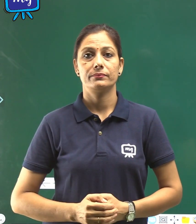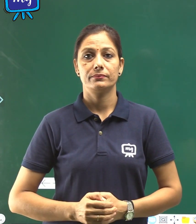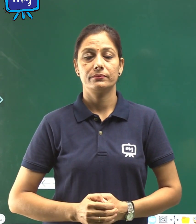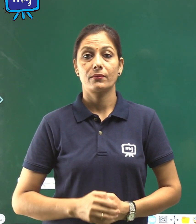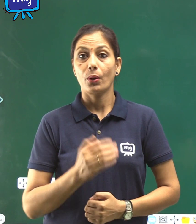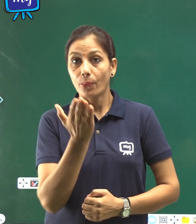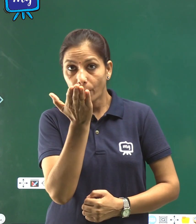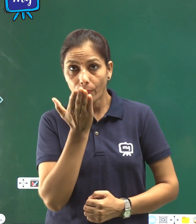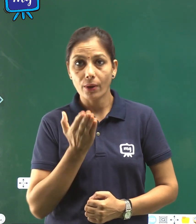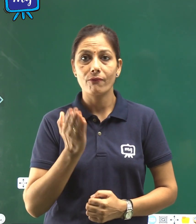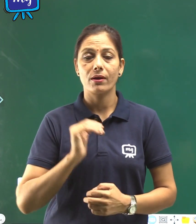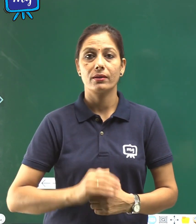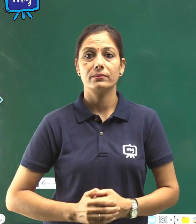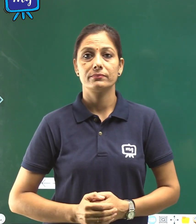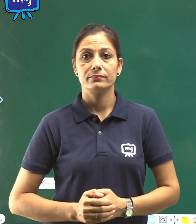हवा